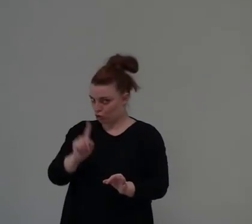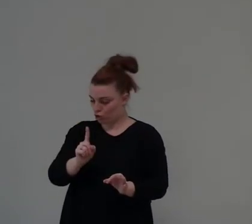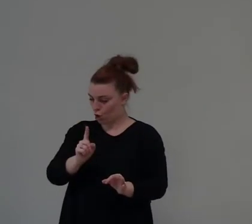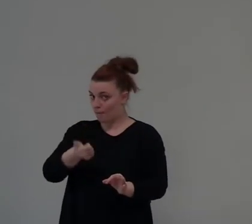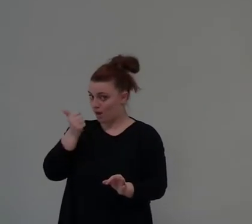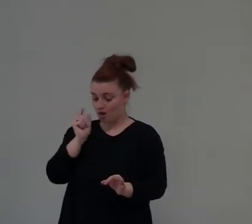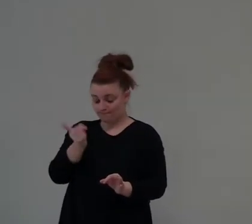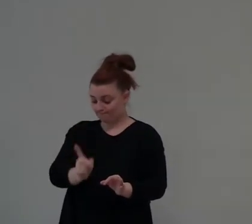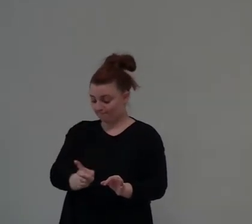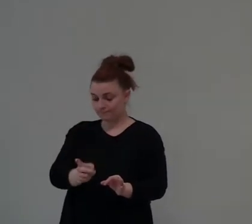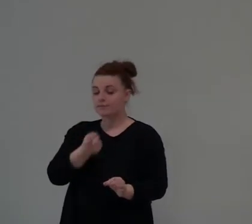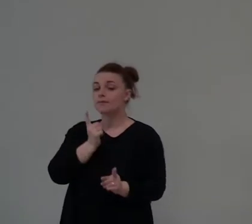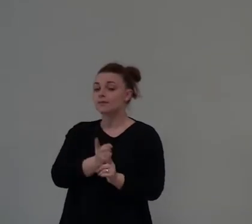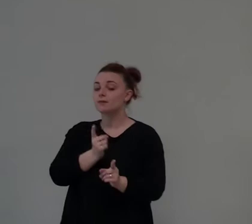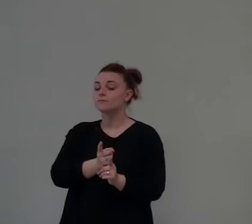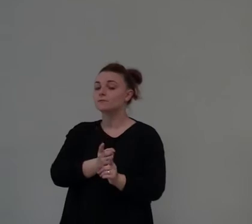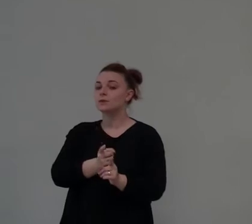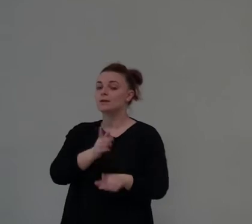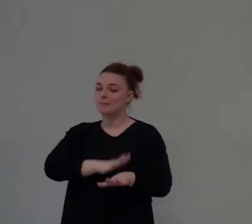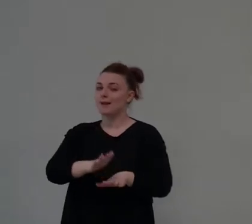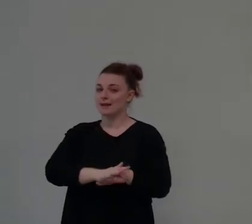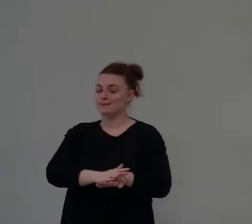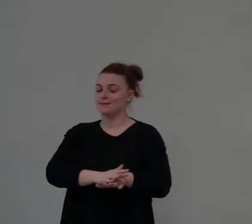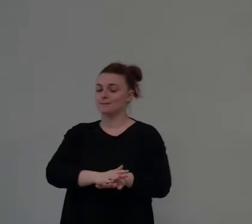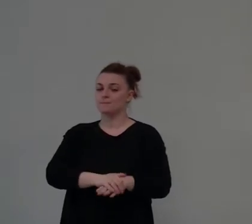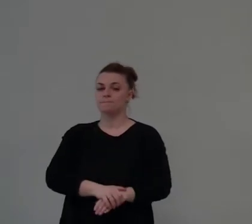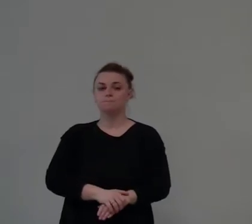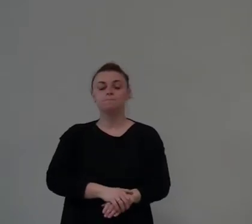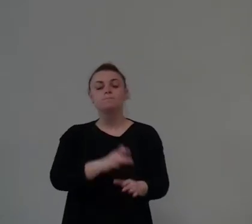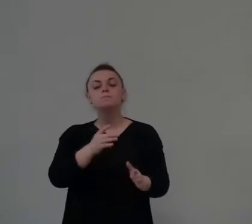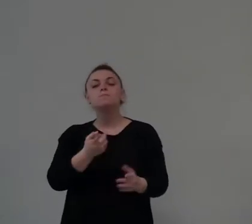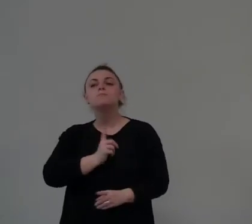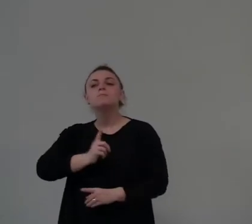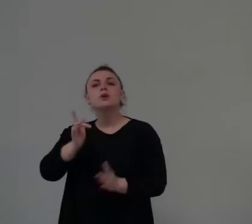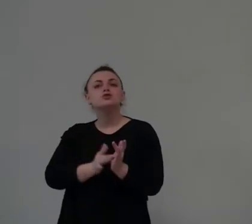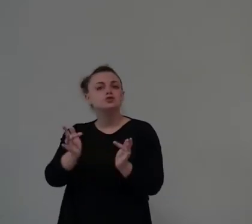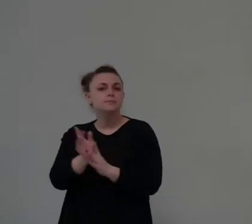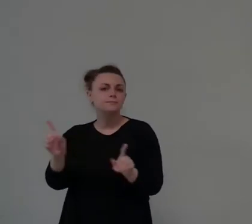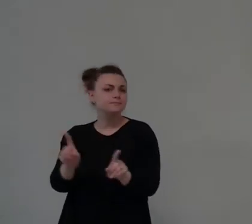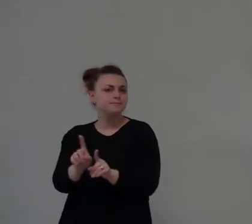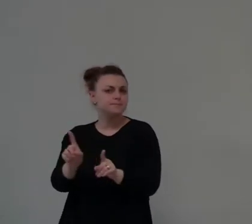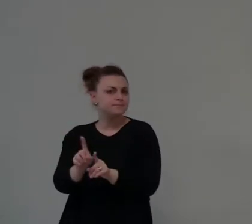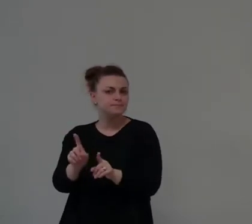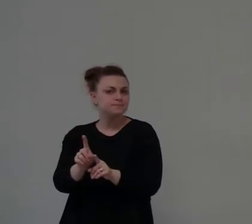nel mondo se il suo essere Dio all'interno di un corpo dell'uomo sarebbe stato in grado